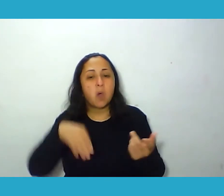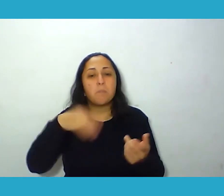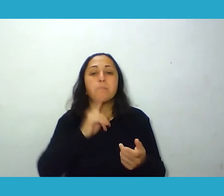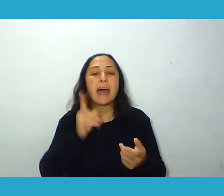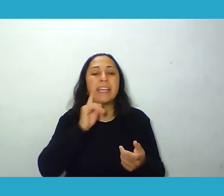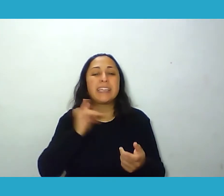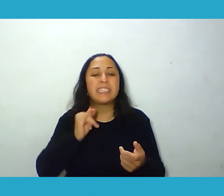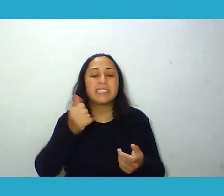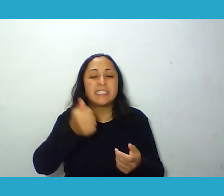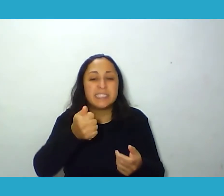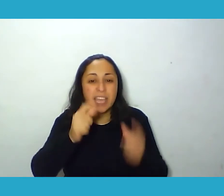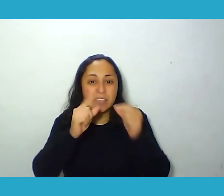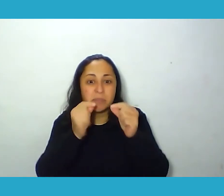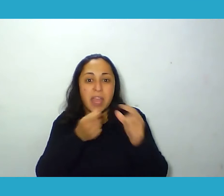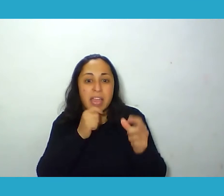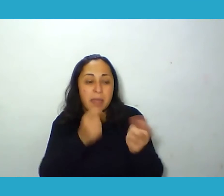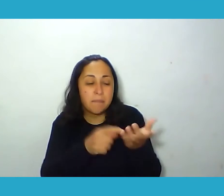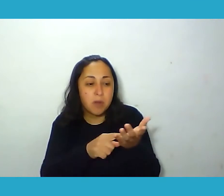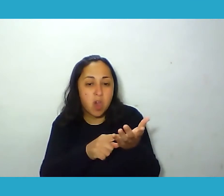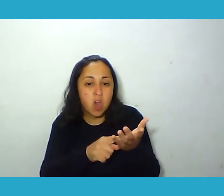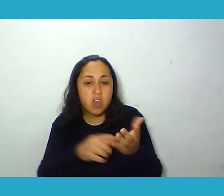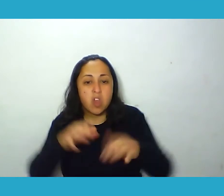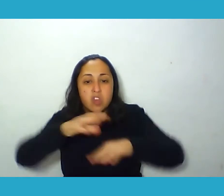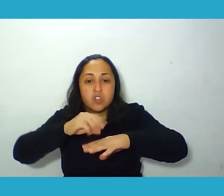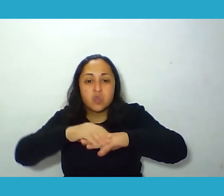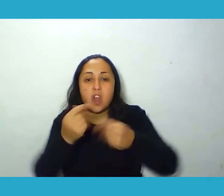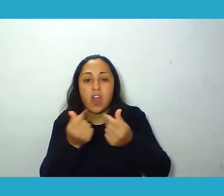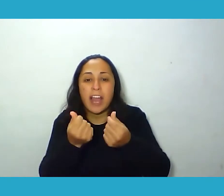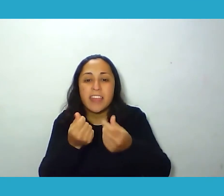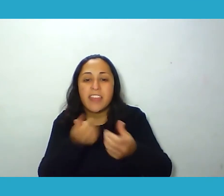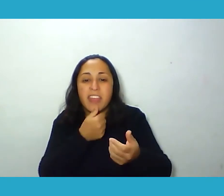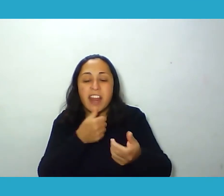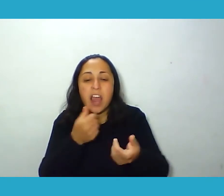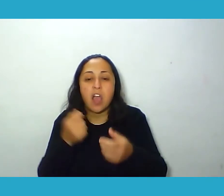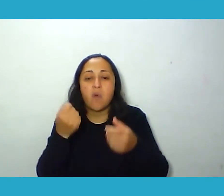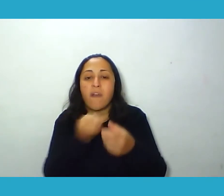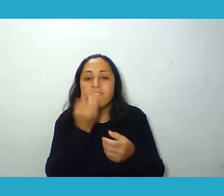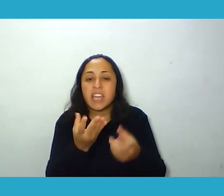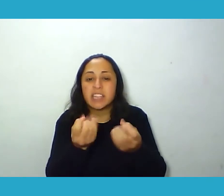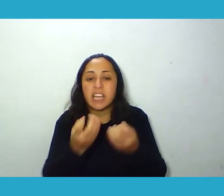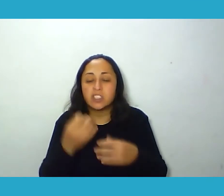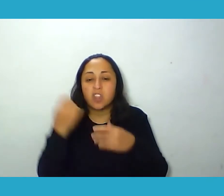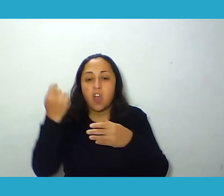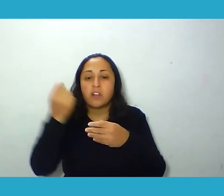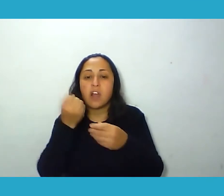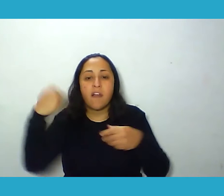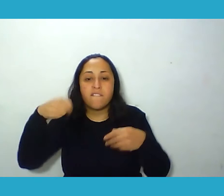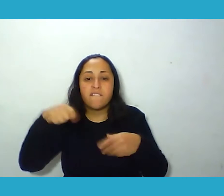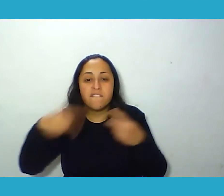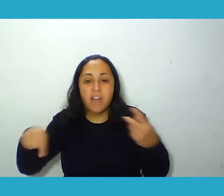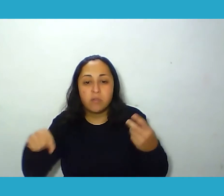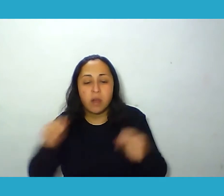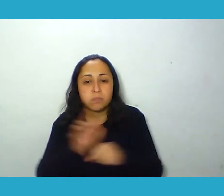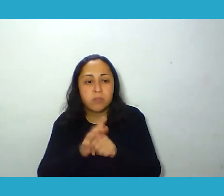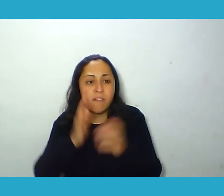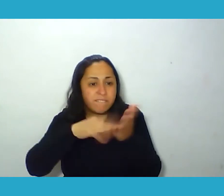Matriz 6. Alcantarillas con estabilidad geométrica. Suelo, calidad de superficie del agua, vegetación y fauna. Se encuentra en blanco, es decir, que las alcantarillas